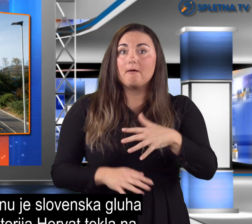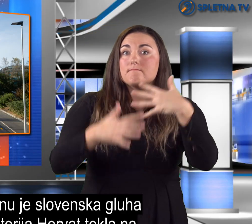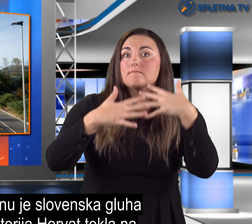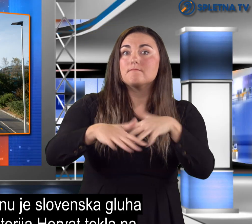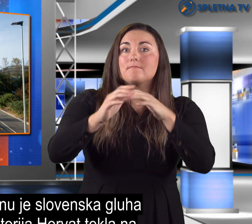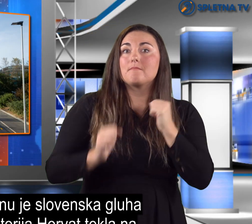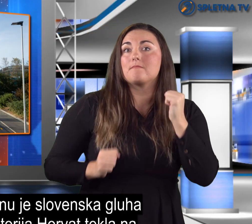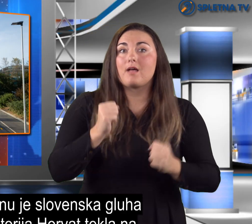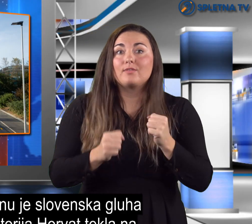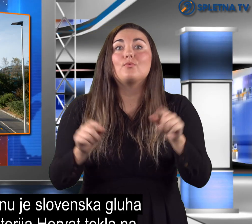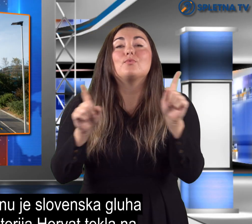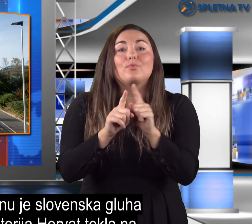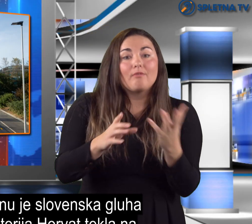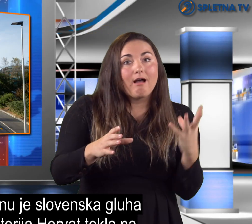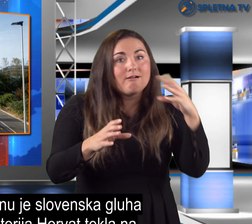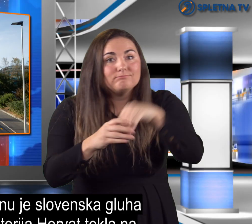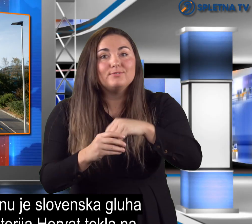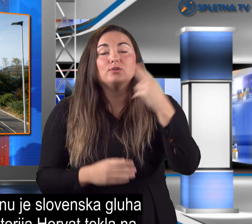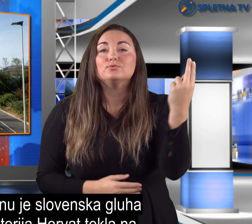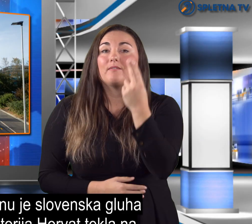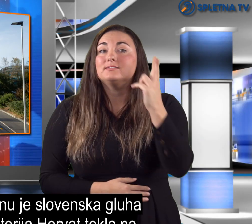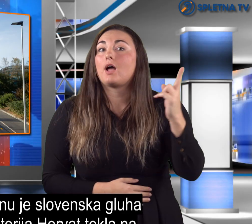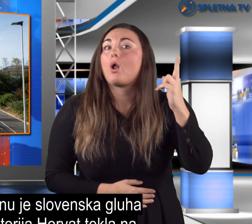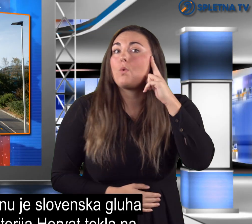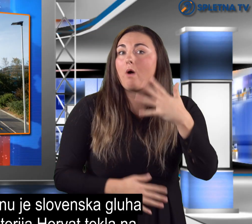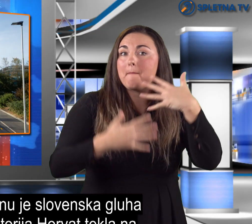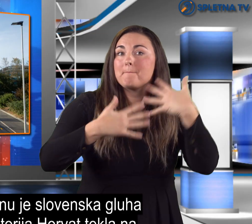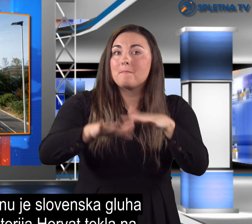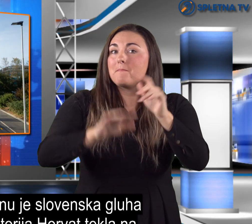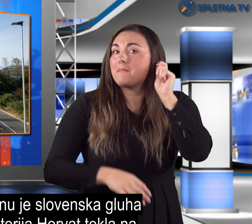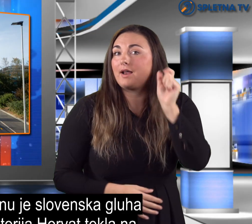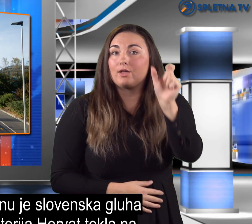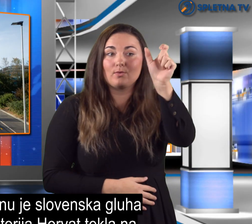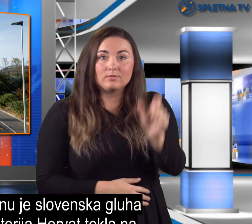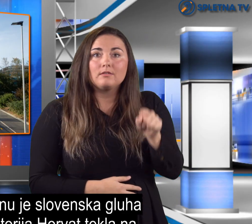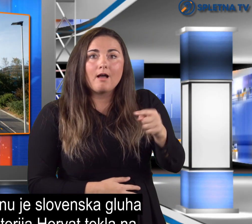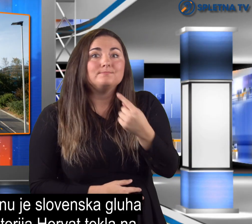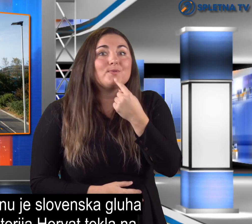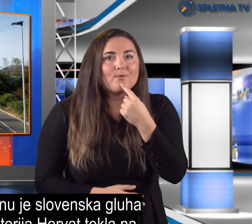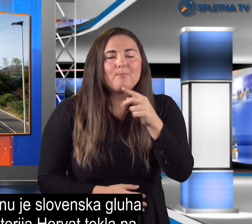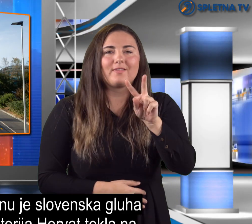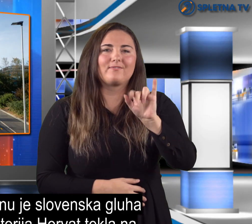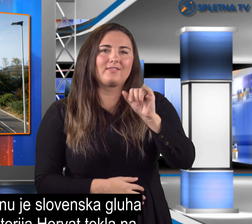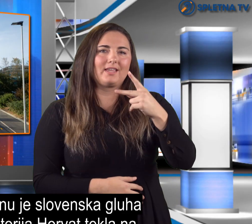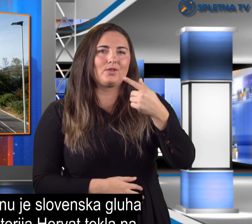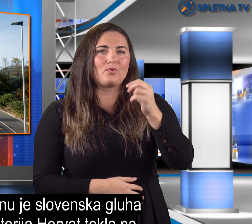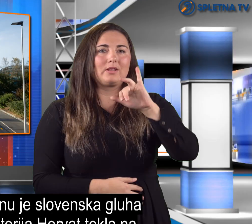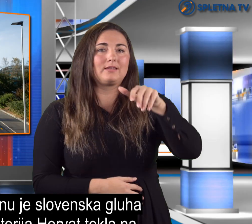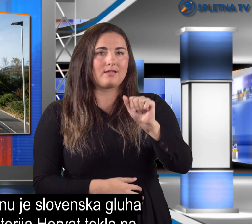Na tem maratonu je slovenska gluha maratonka Viktorija Horvat tekla na 21 kilometrov